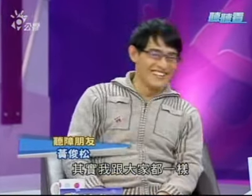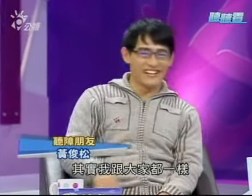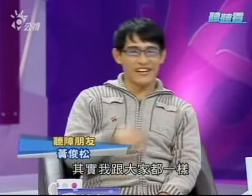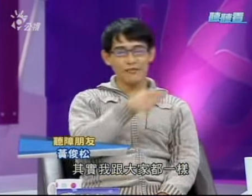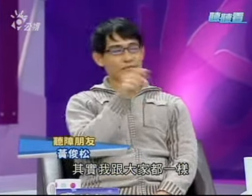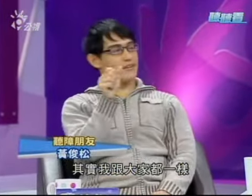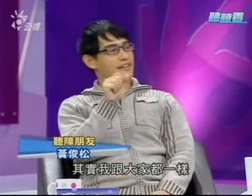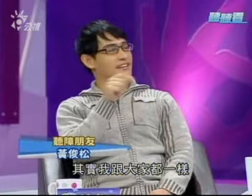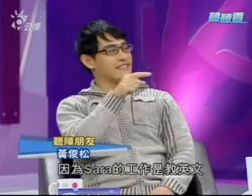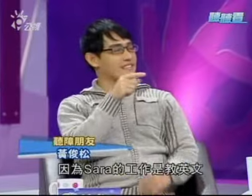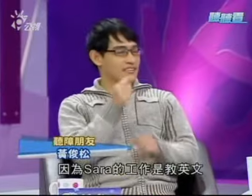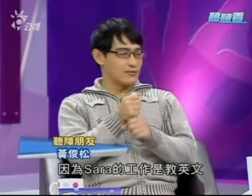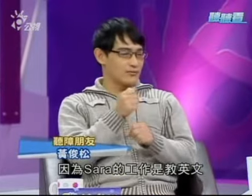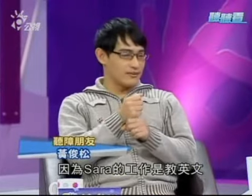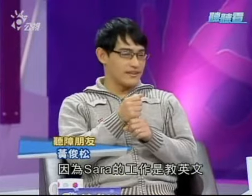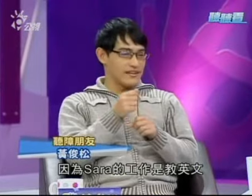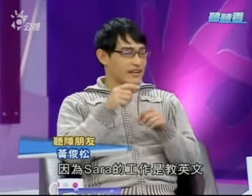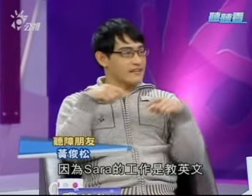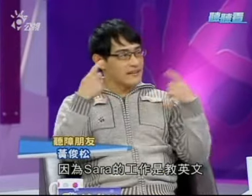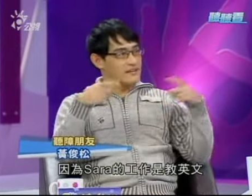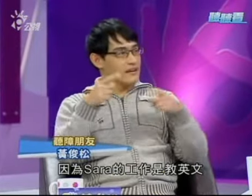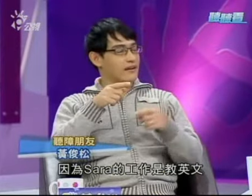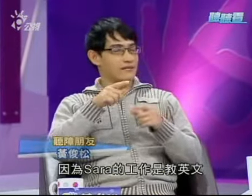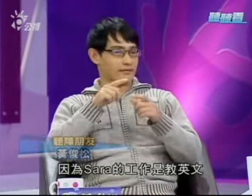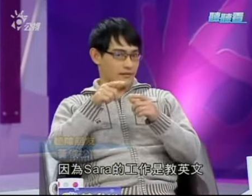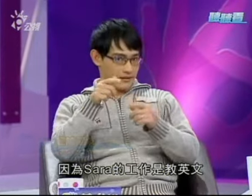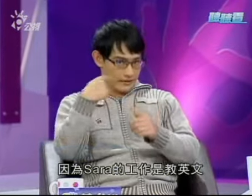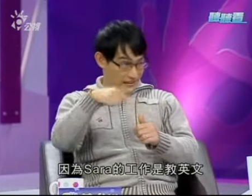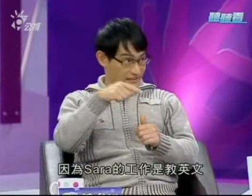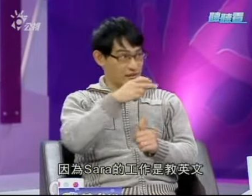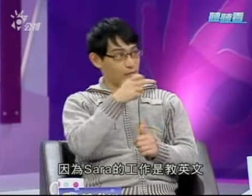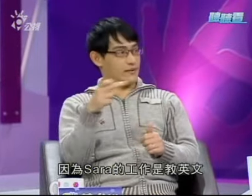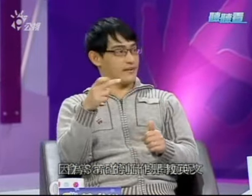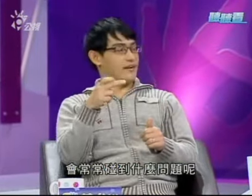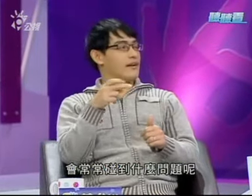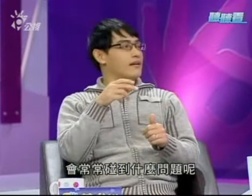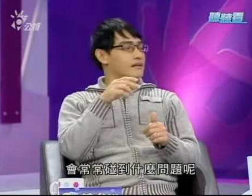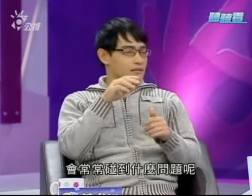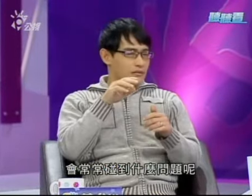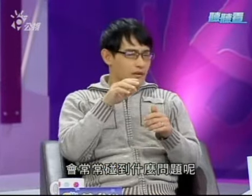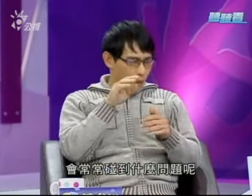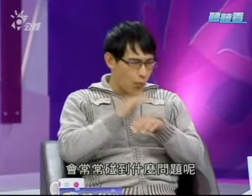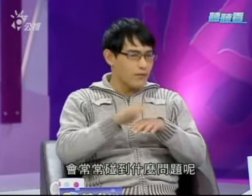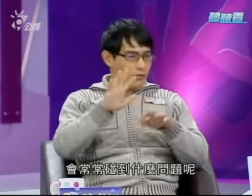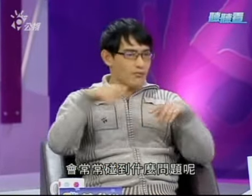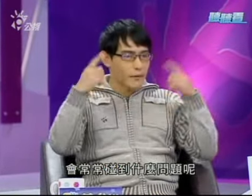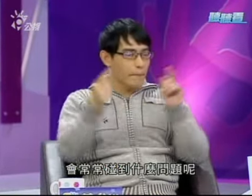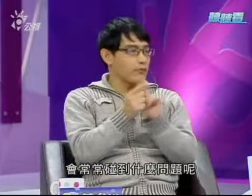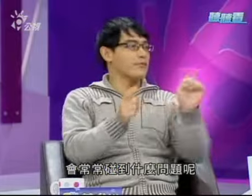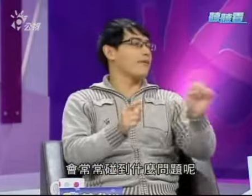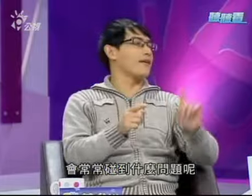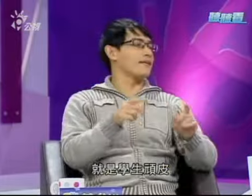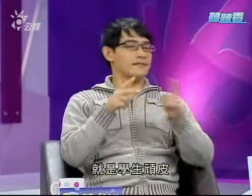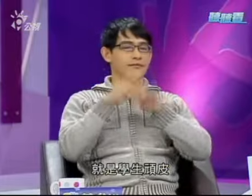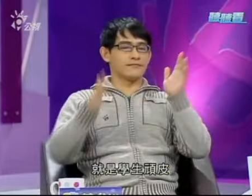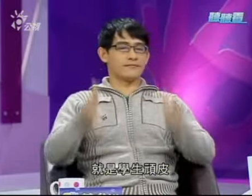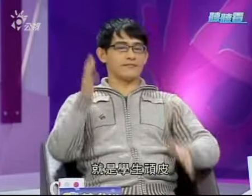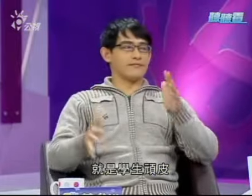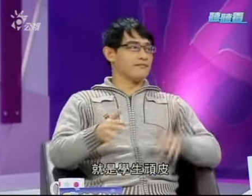大家都一样因为Sara的工作是教英文会常常碰到什么问题呢就是学生顽